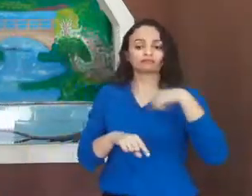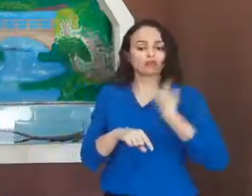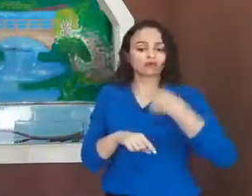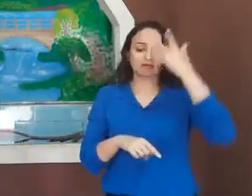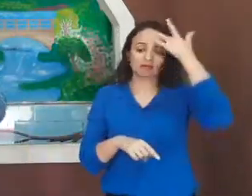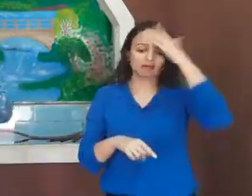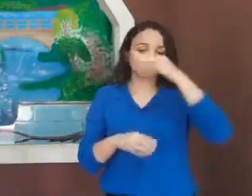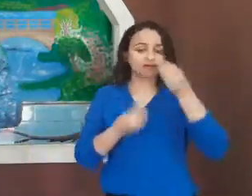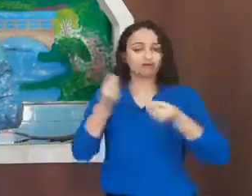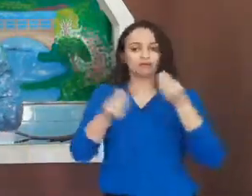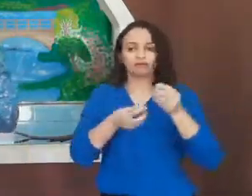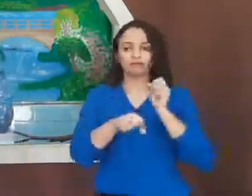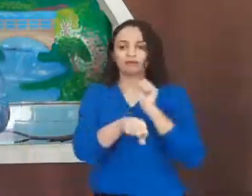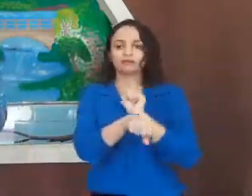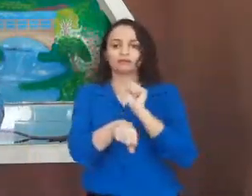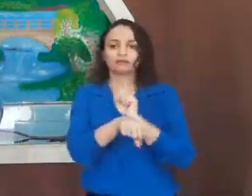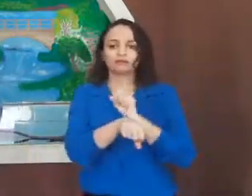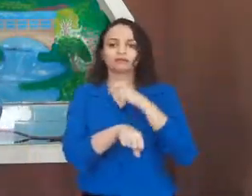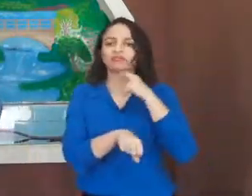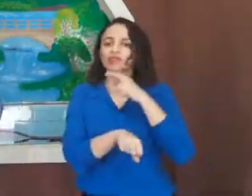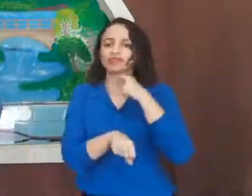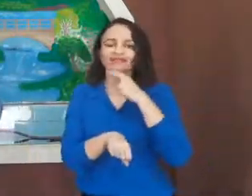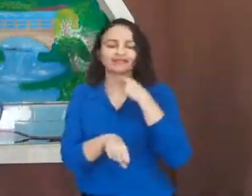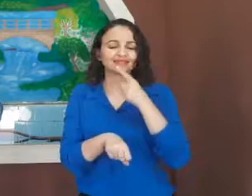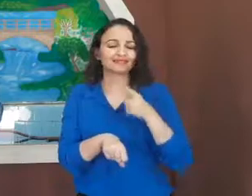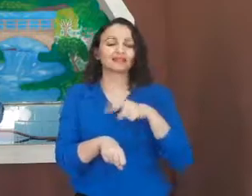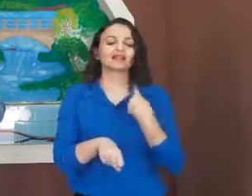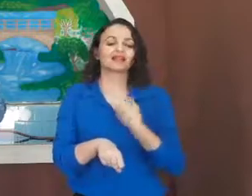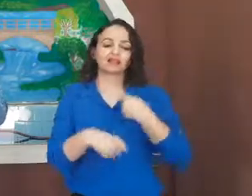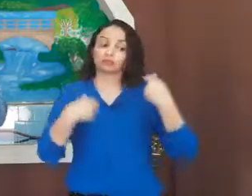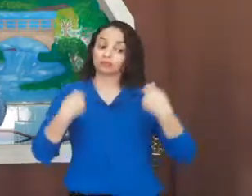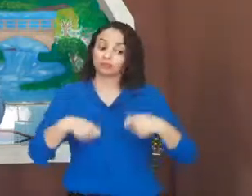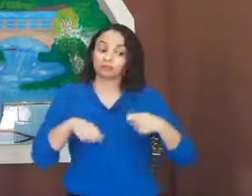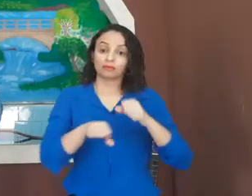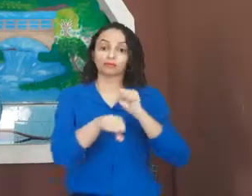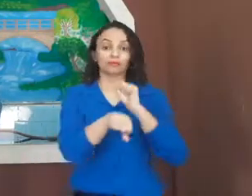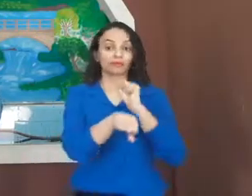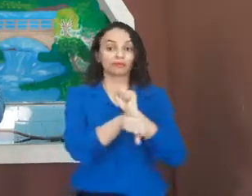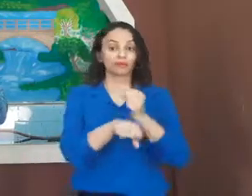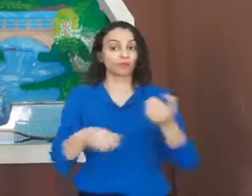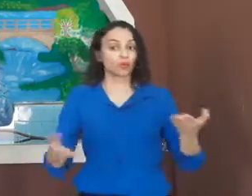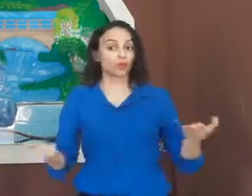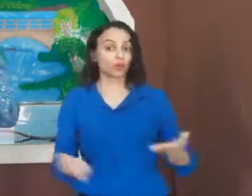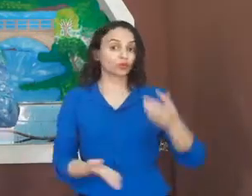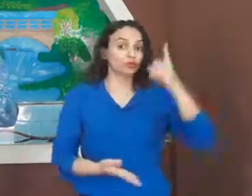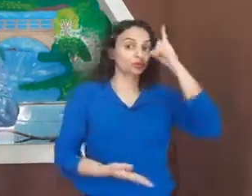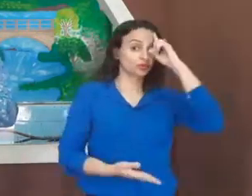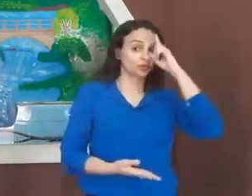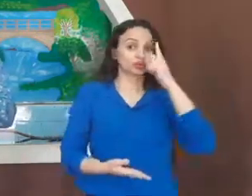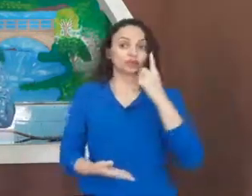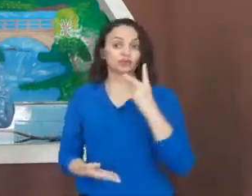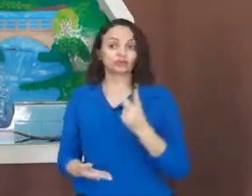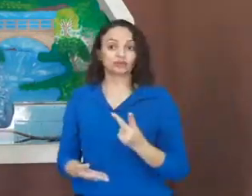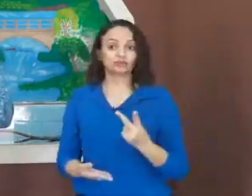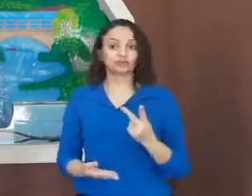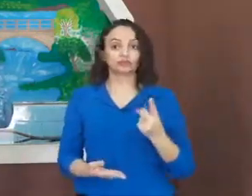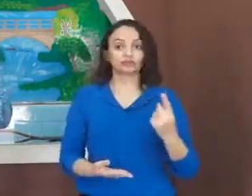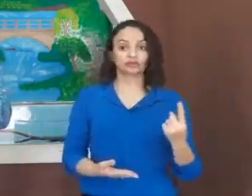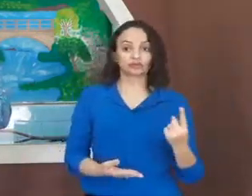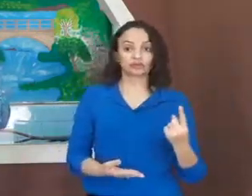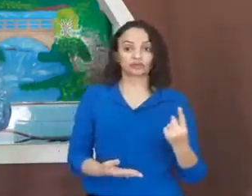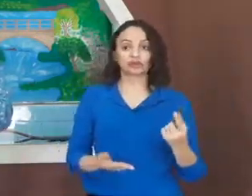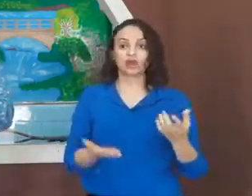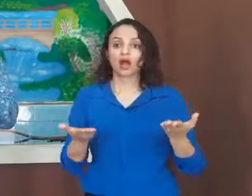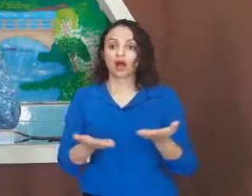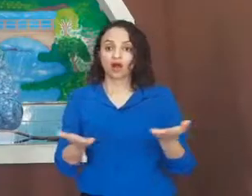gente. Não adianta. Agora, domingo, hoje, 21 de outubro, agora, se não me engano,